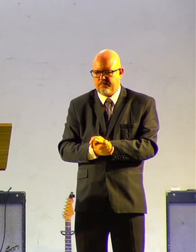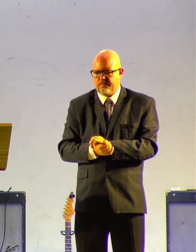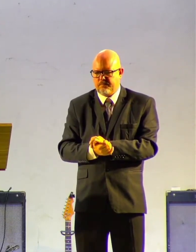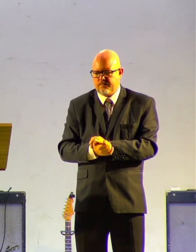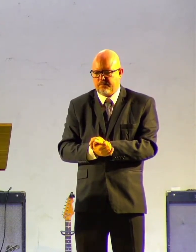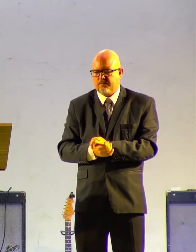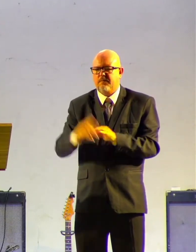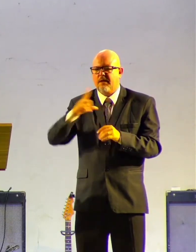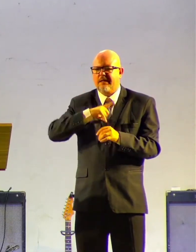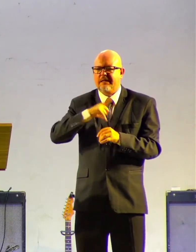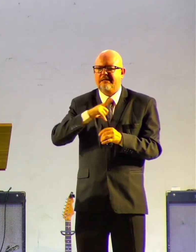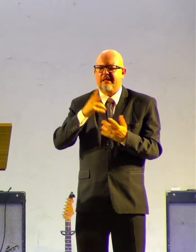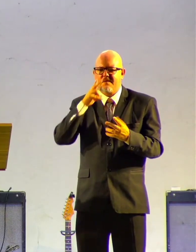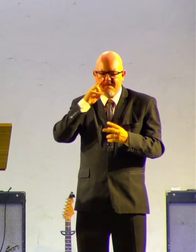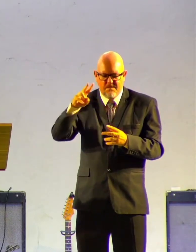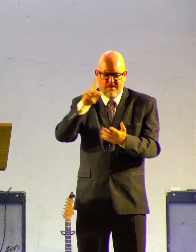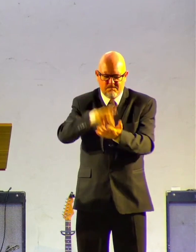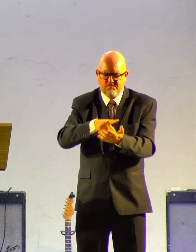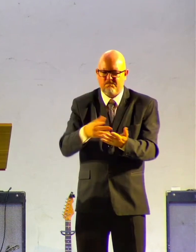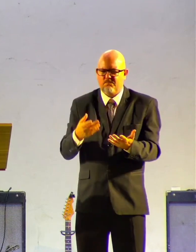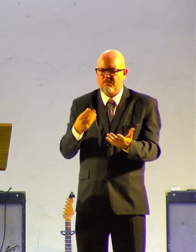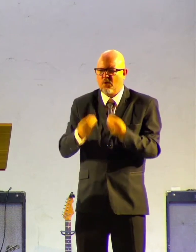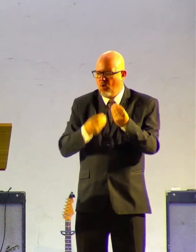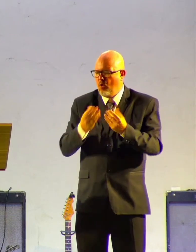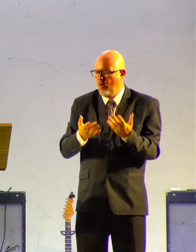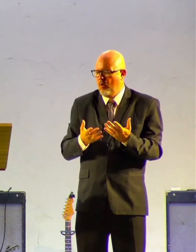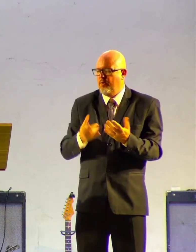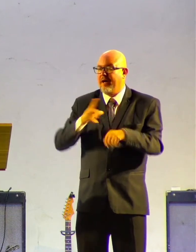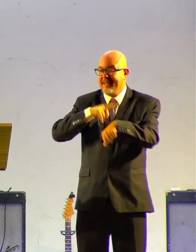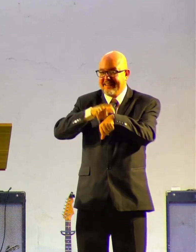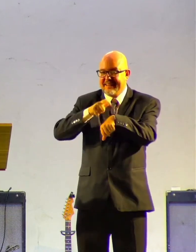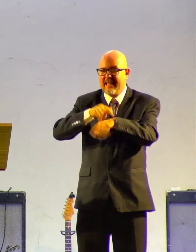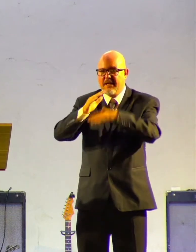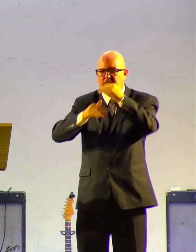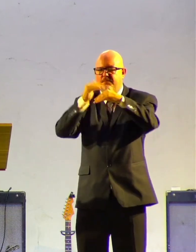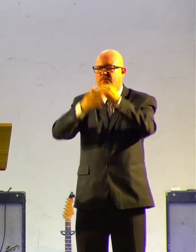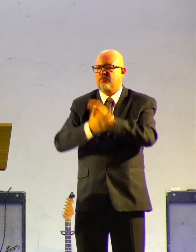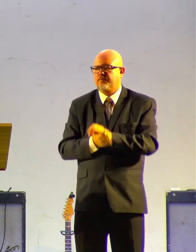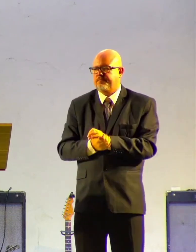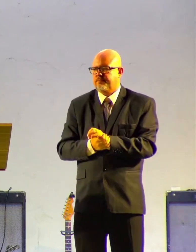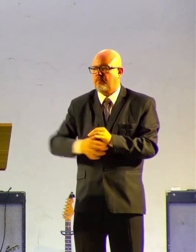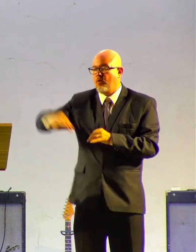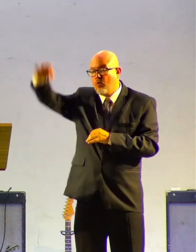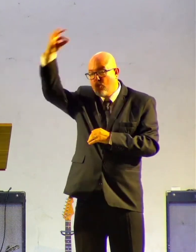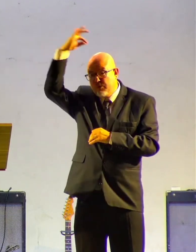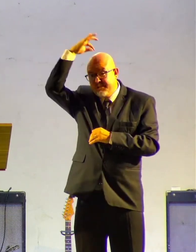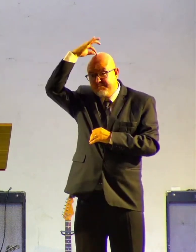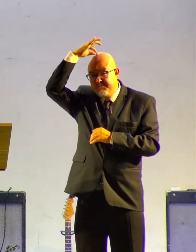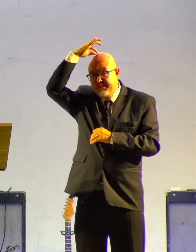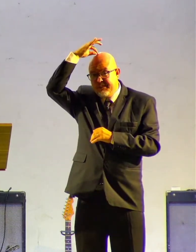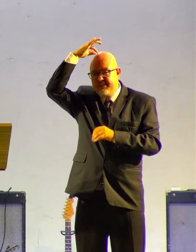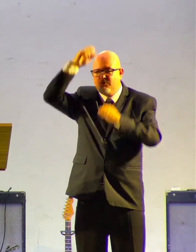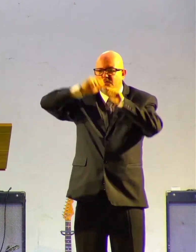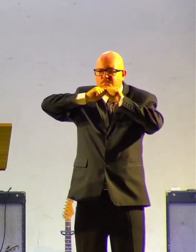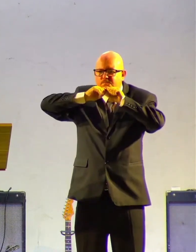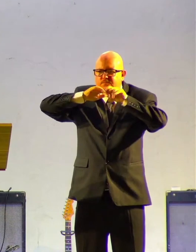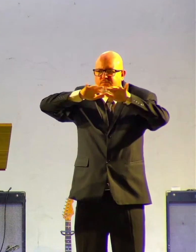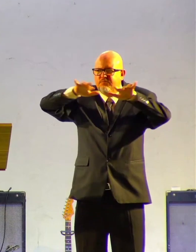Como eu anseio ver isso, porque em tempos de avivamento, O Espírito Santo sopra lá no